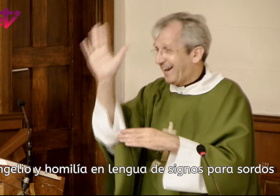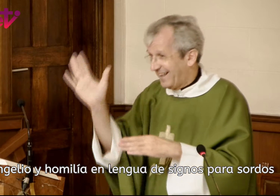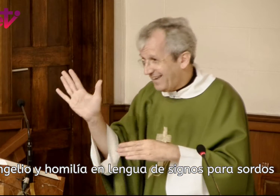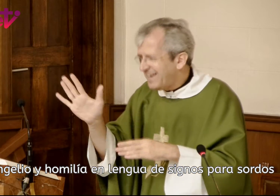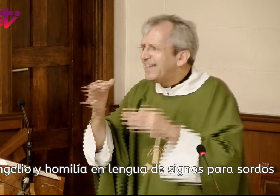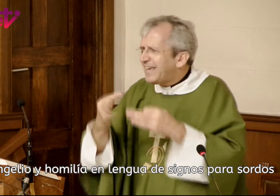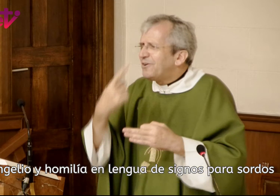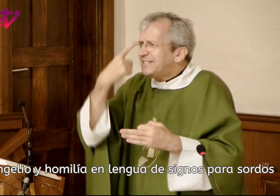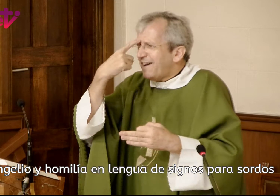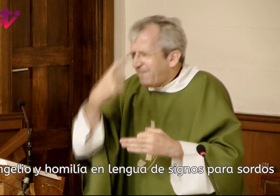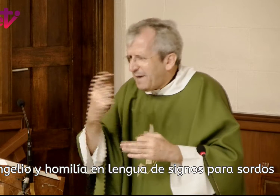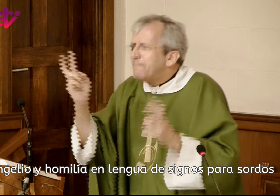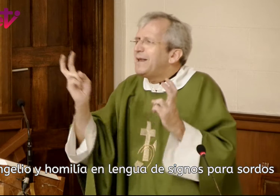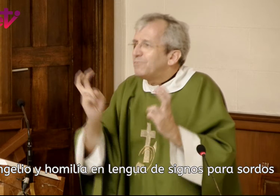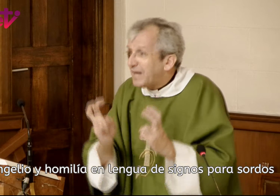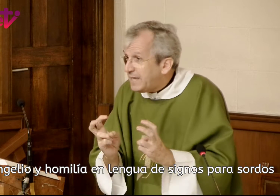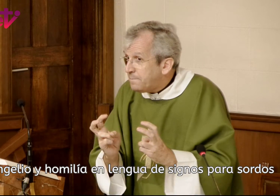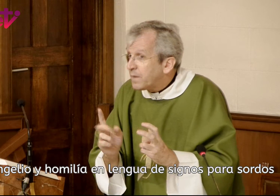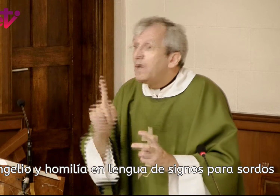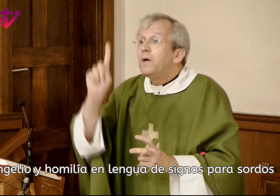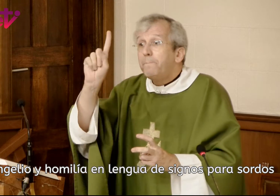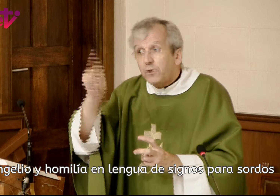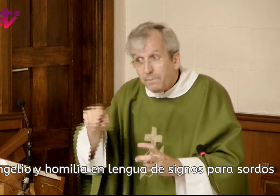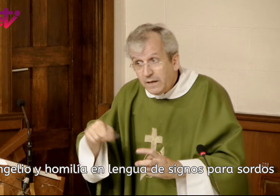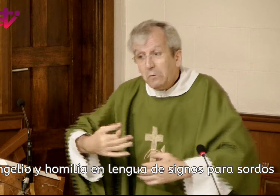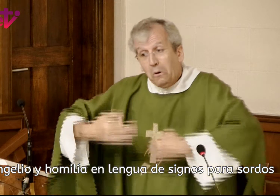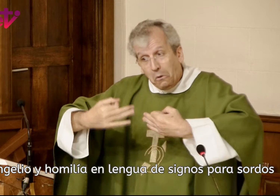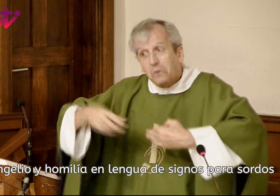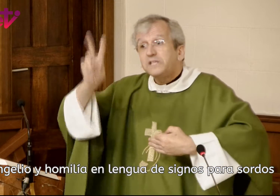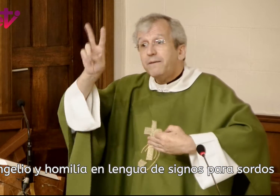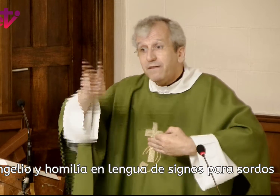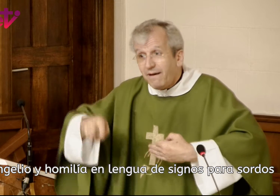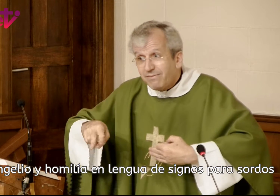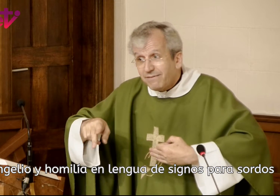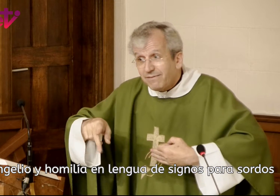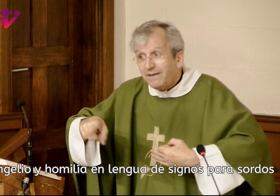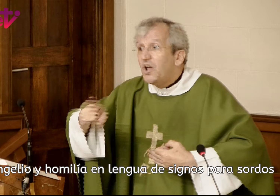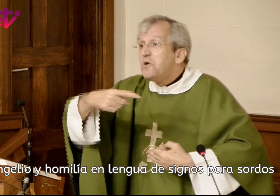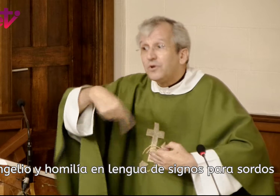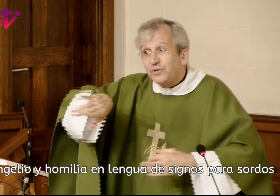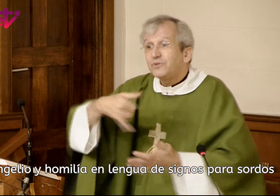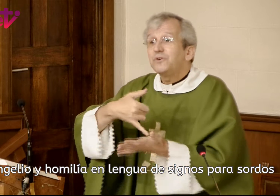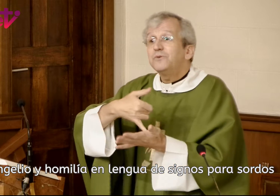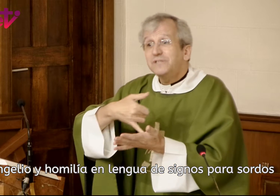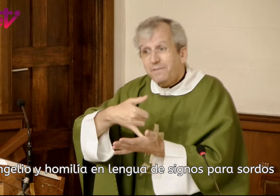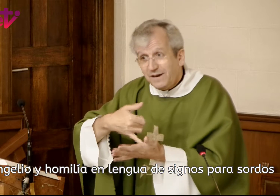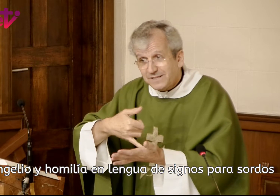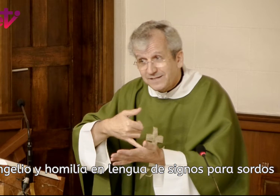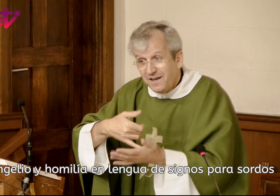eterna. Y con esa fe venimos aquí, pero también con esa verdad, es decir, nosotros somos débiles.